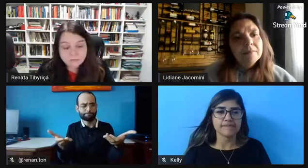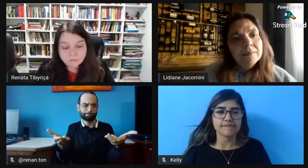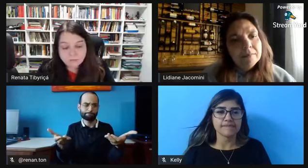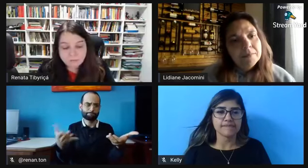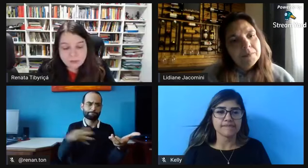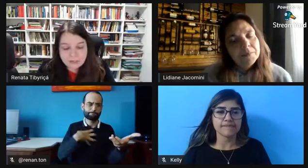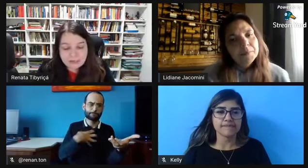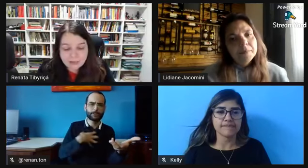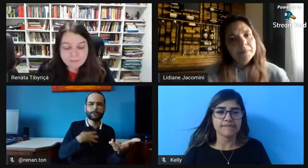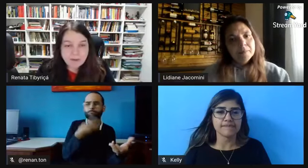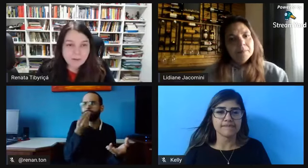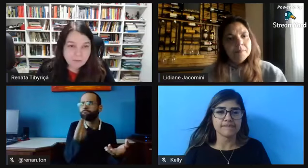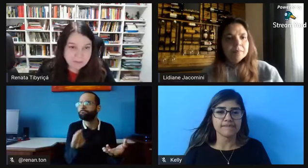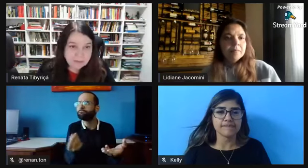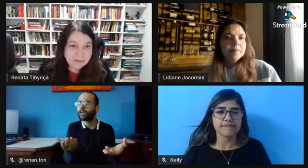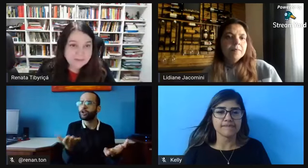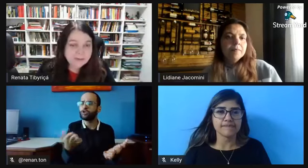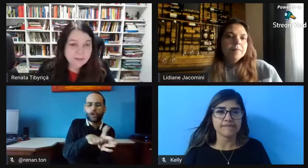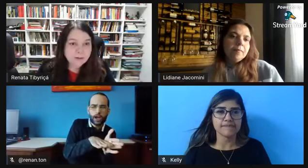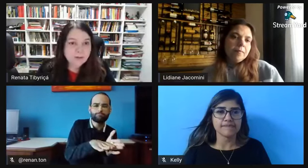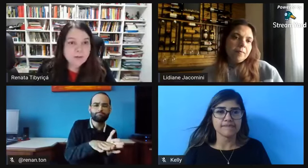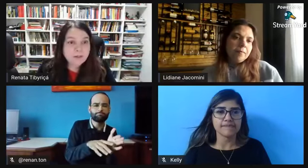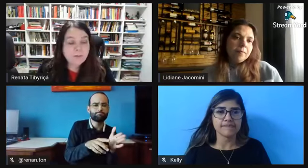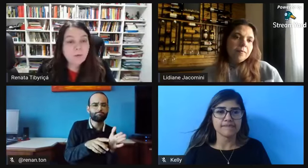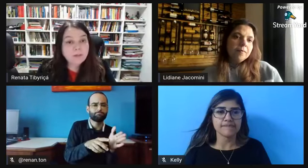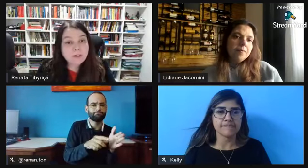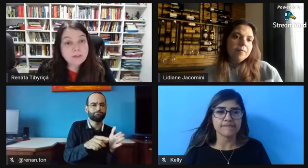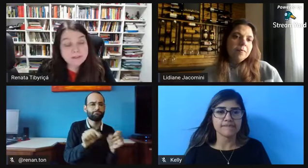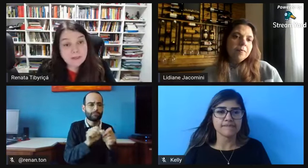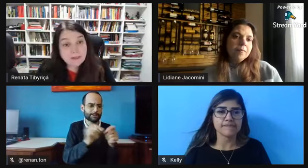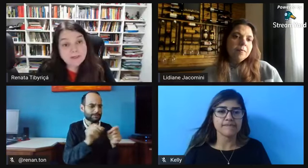situação de chegar para uma perícia